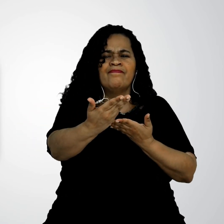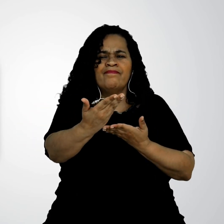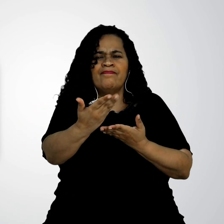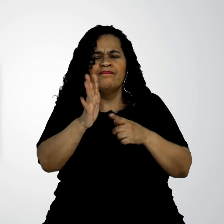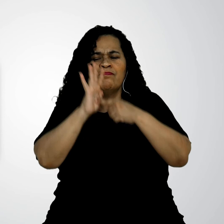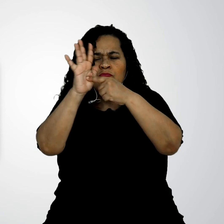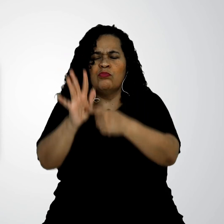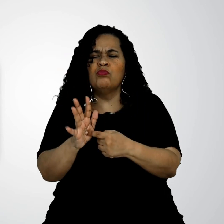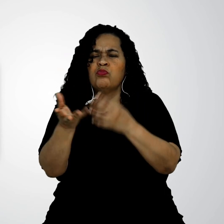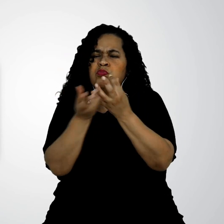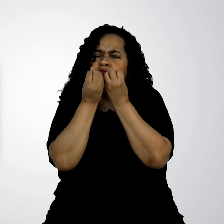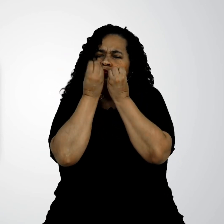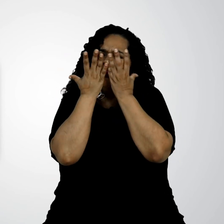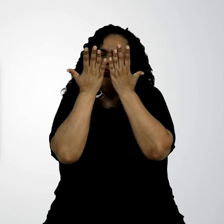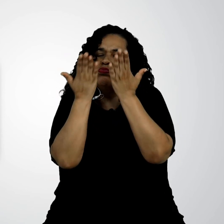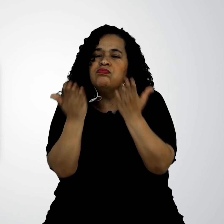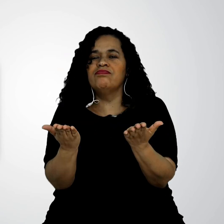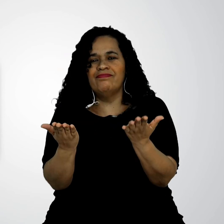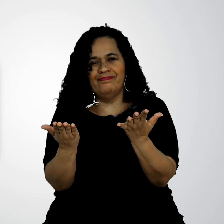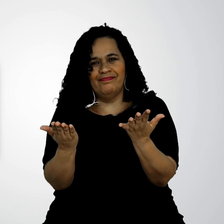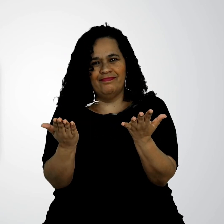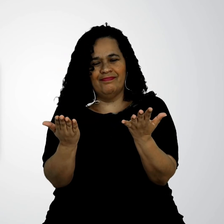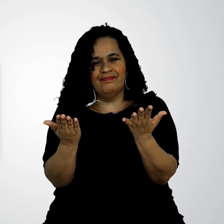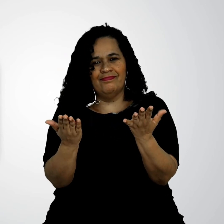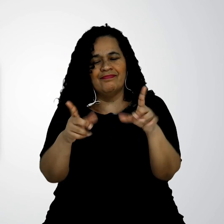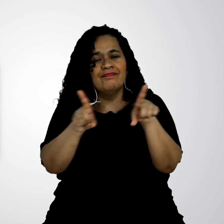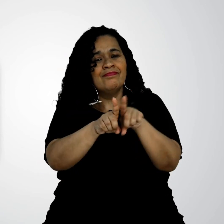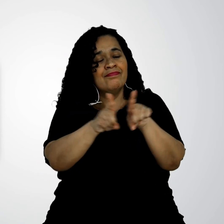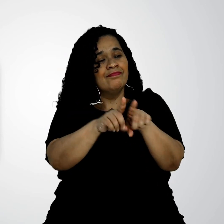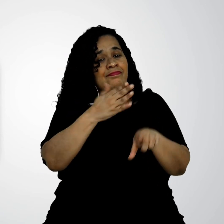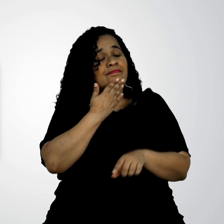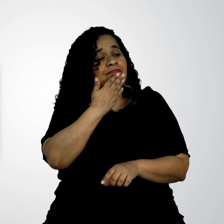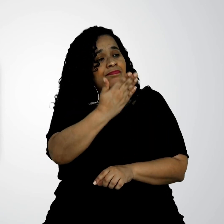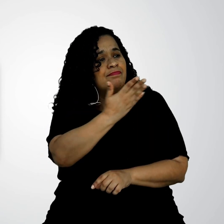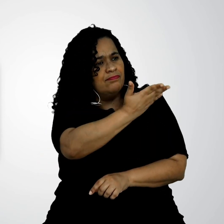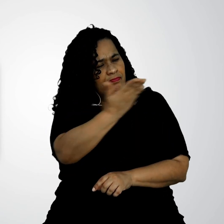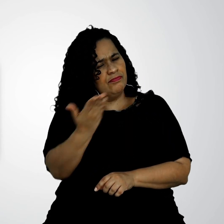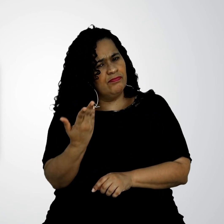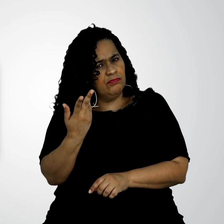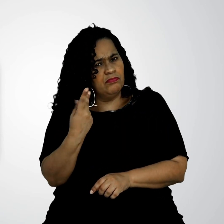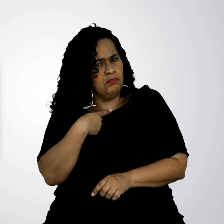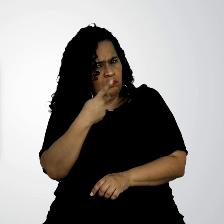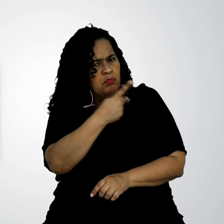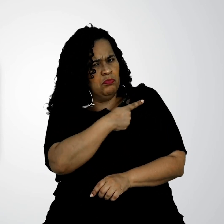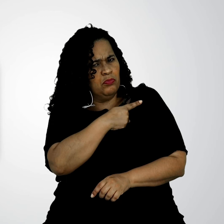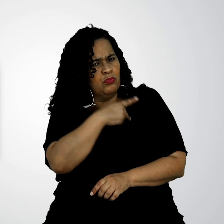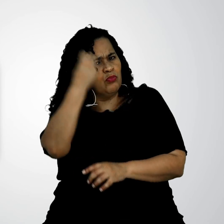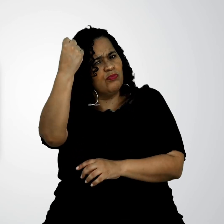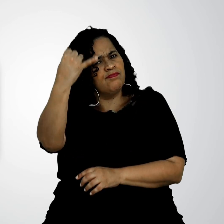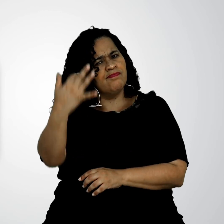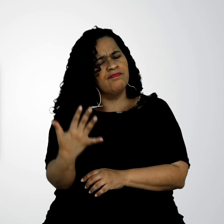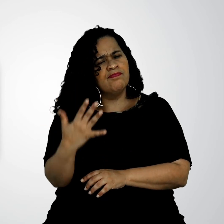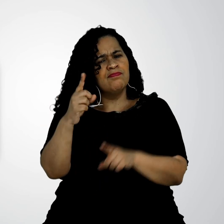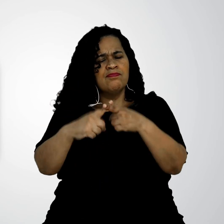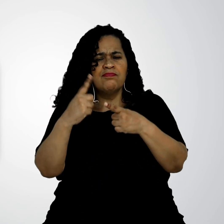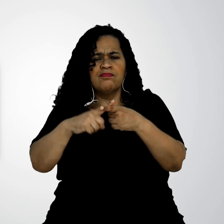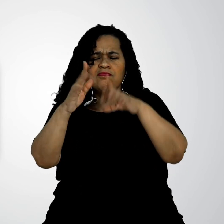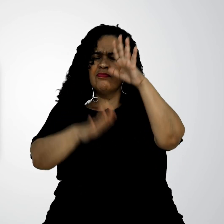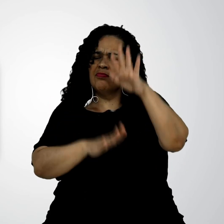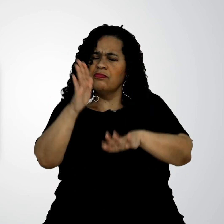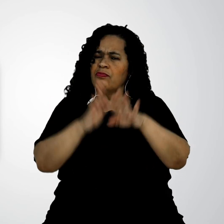bondade. Aqui, eu também gostaria que você desse aquela palavra pastoral, né? De repente, tem